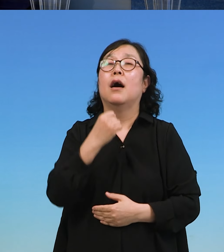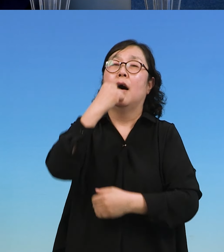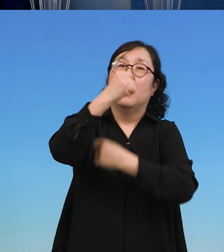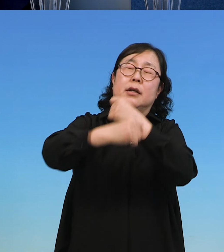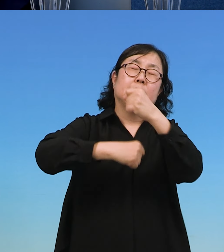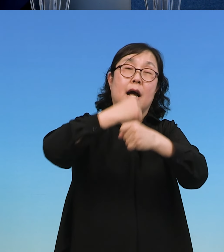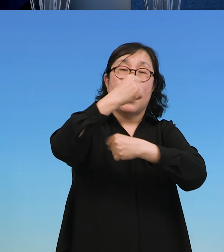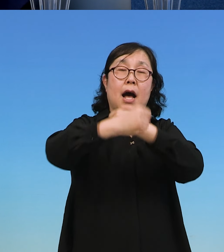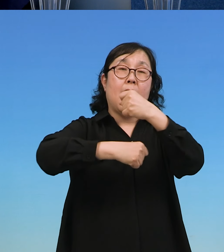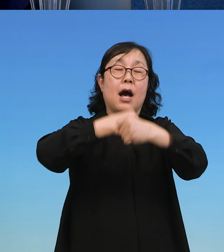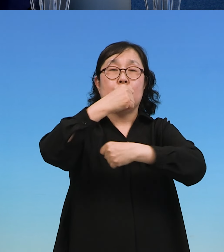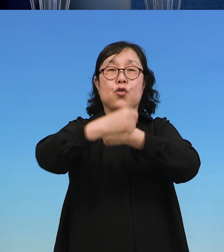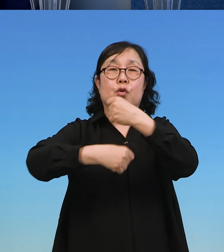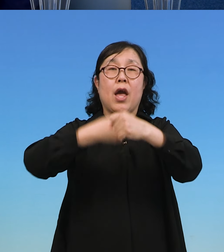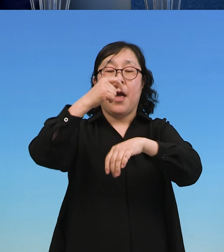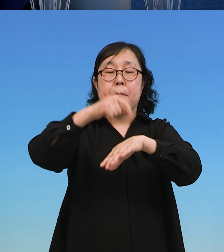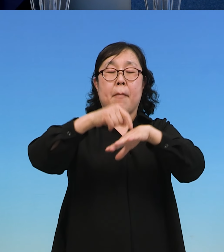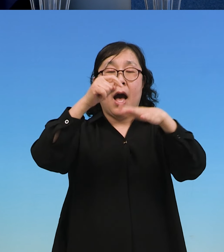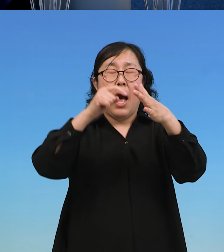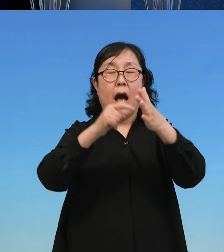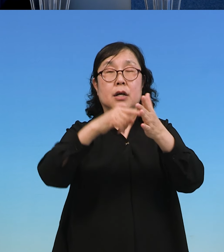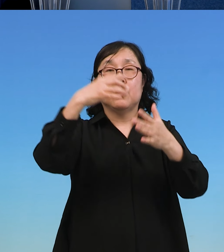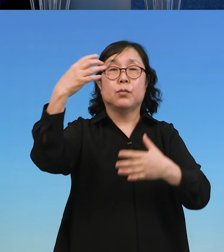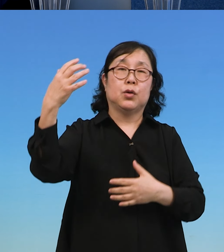자유의 마음으로